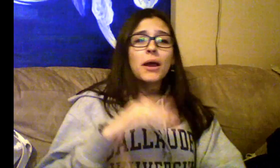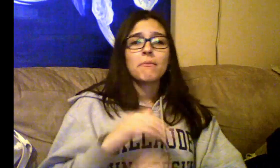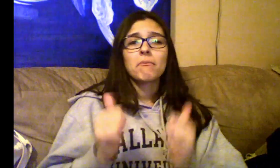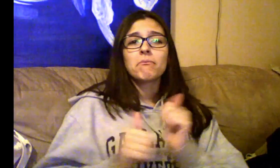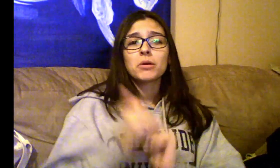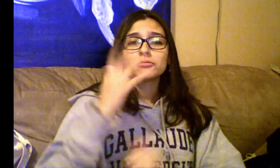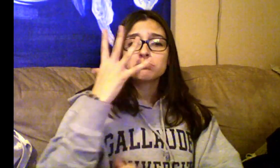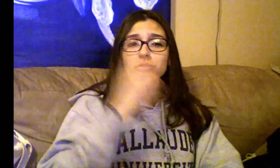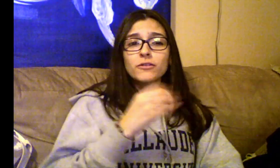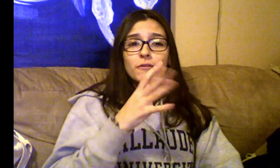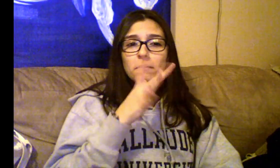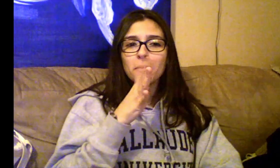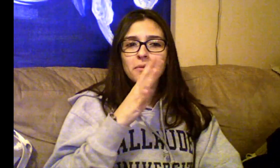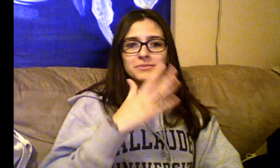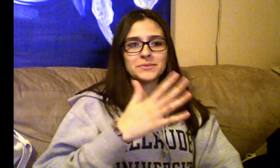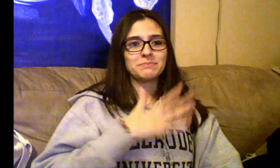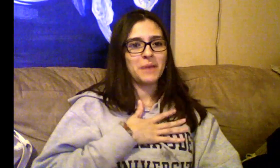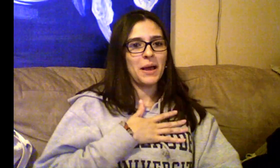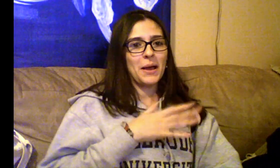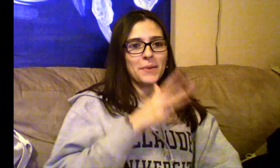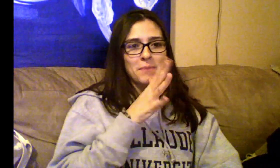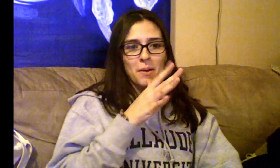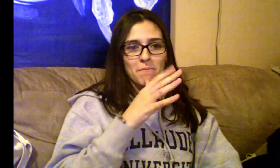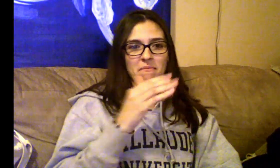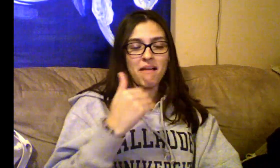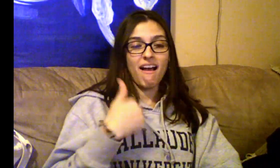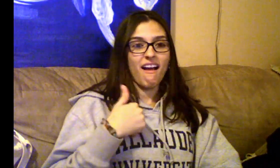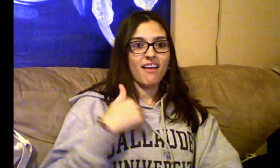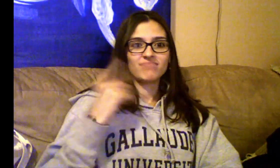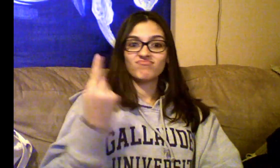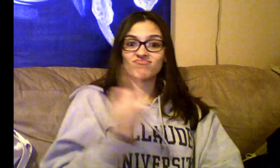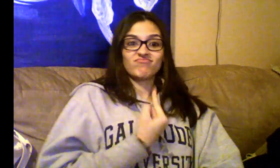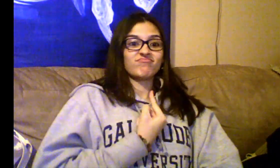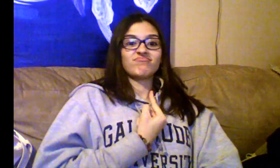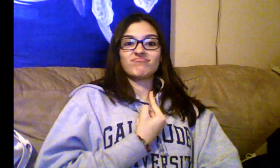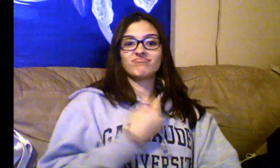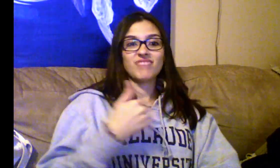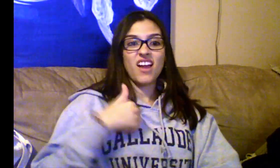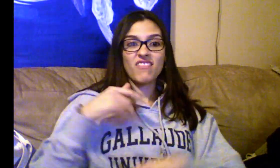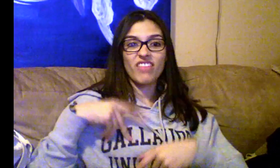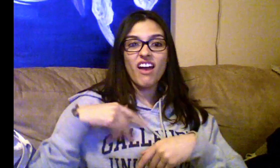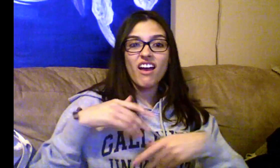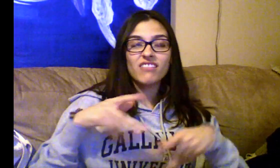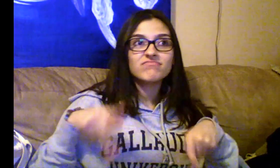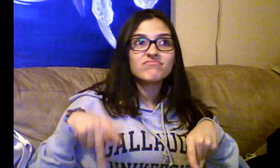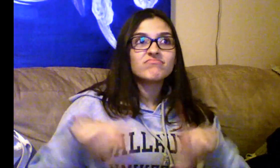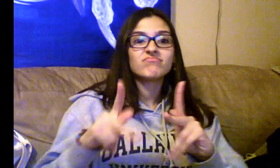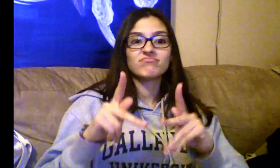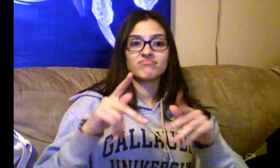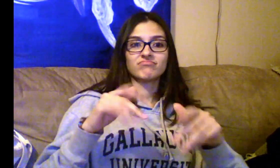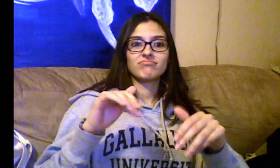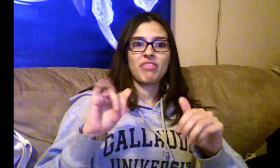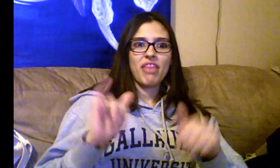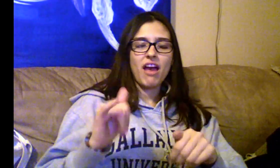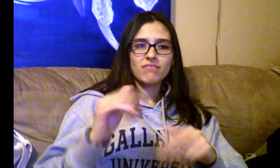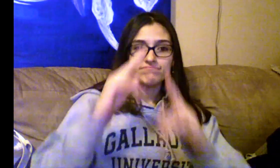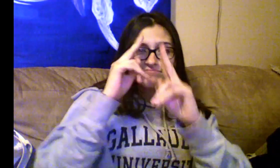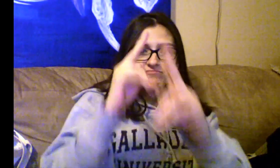maravillosa, más especial y más hermosa es mi madre. Solamente yo tengo la oportunidad y el